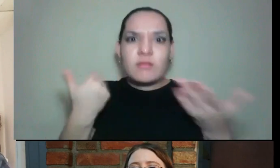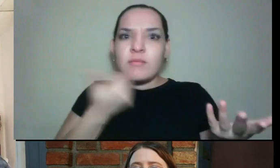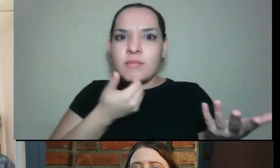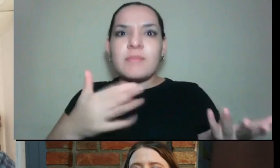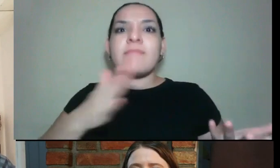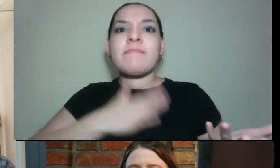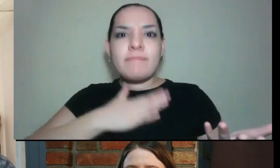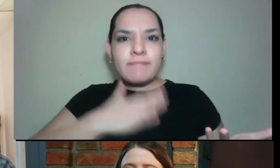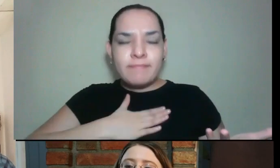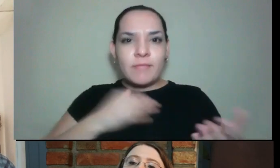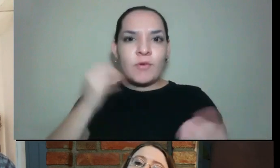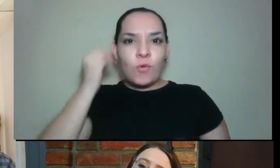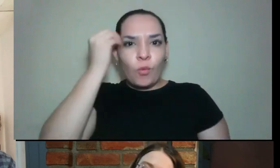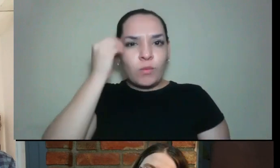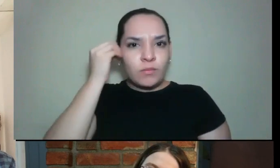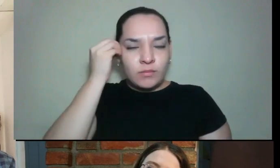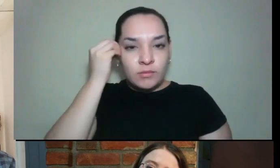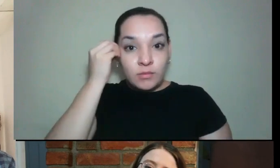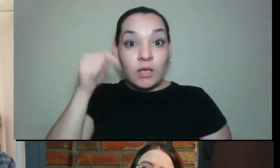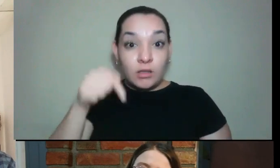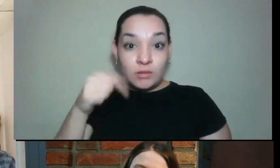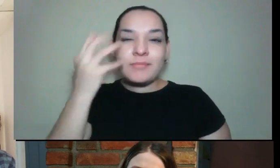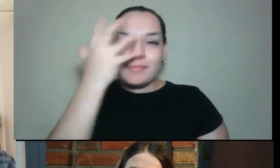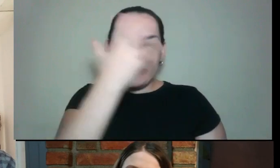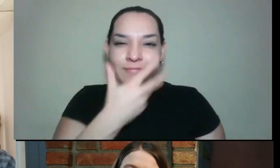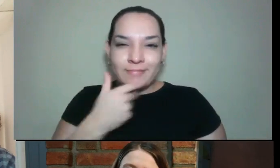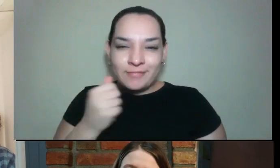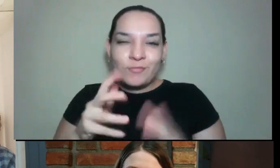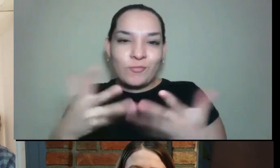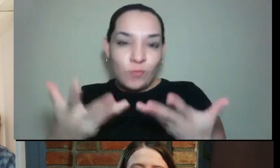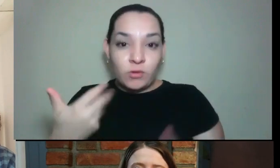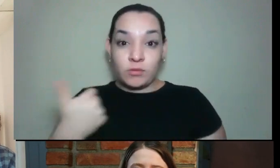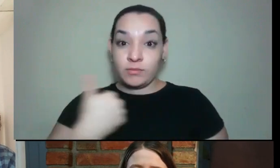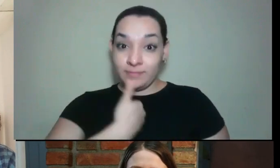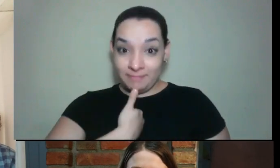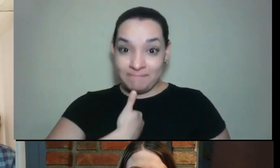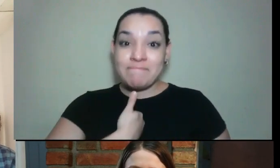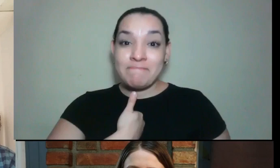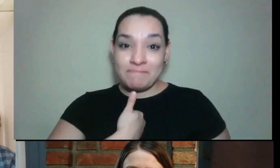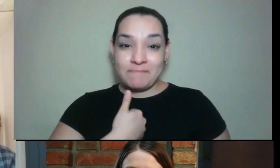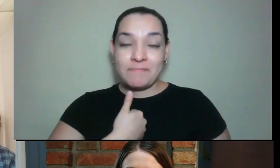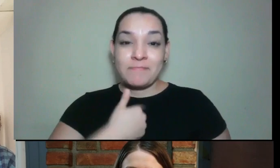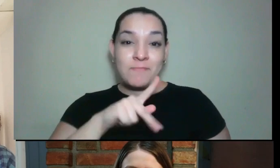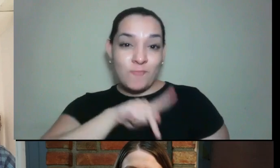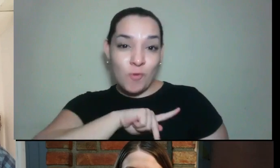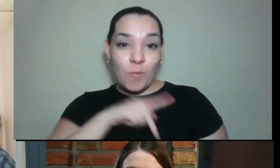que estoy decidiendo. Y lo maravilloso de esto es poder decidir